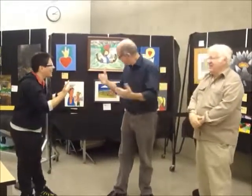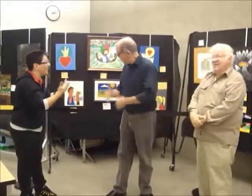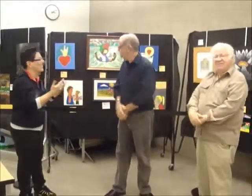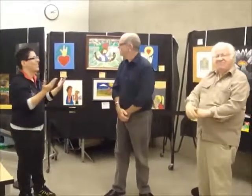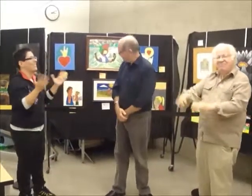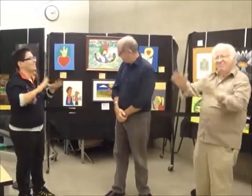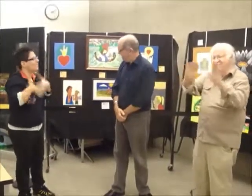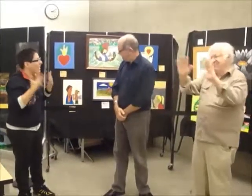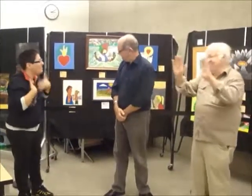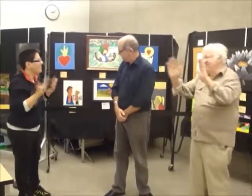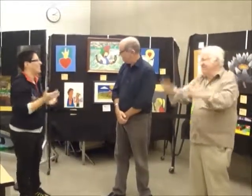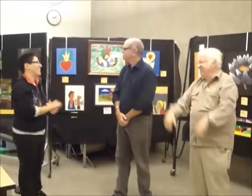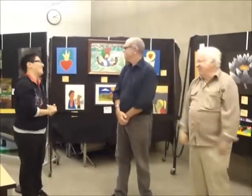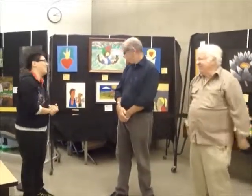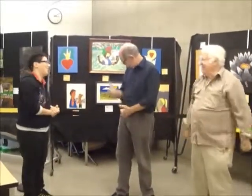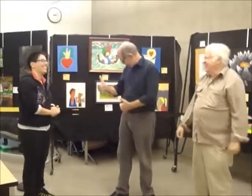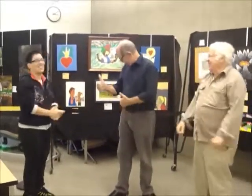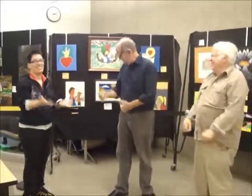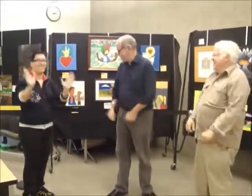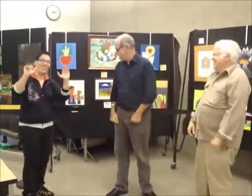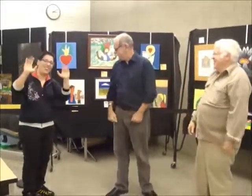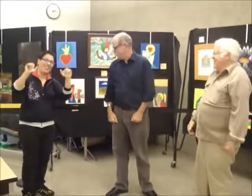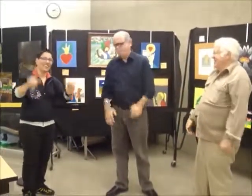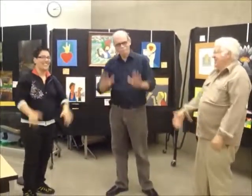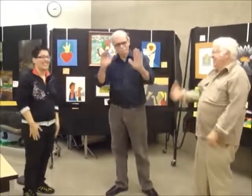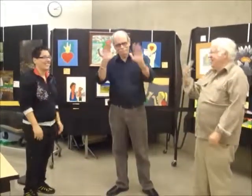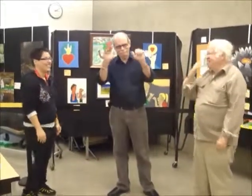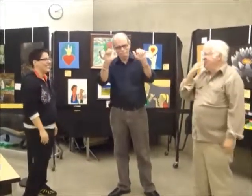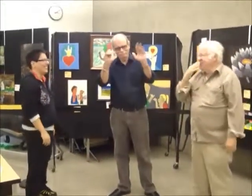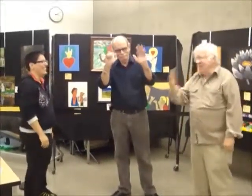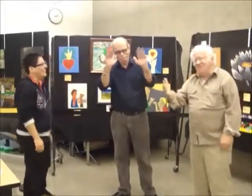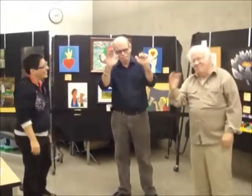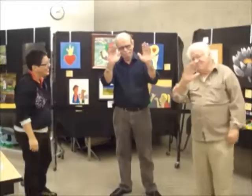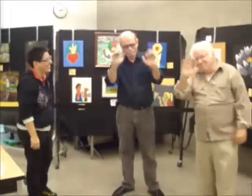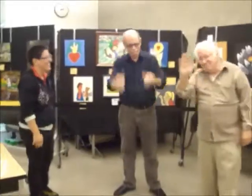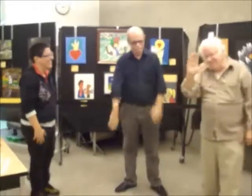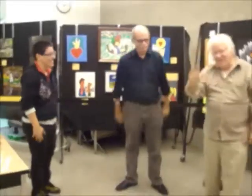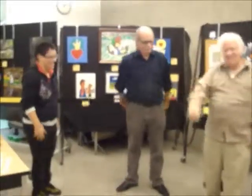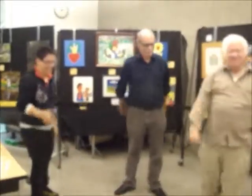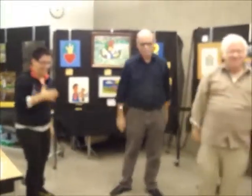آی ال یو یا آی لاو یو را می‌دهند. مرسی، خداحافظ.